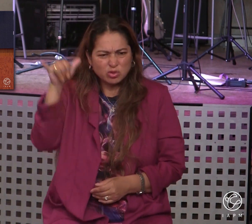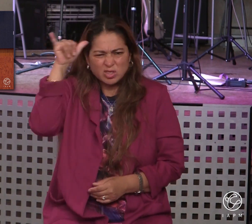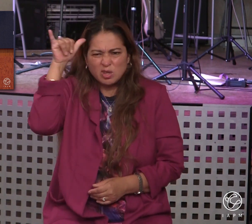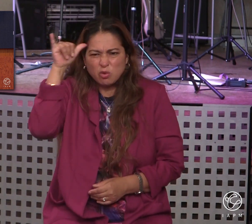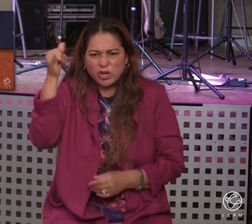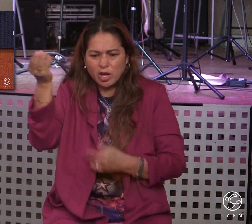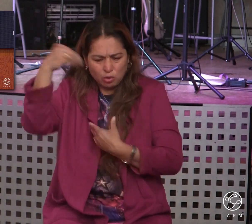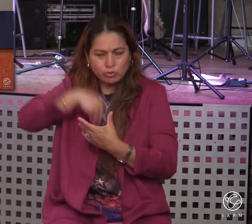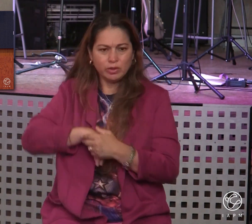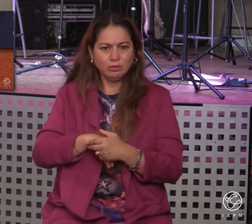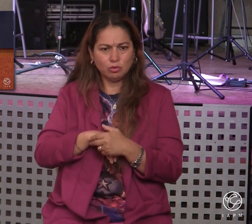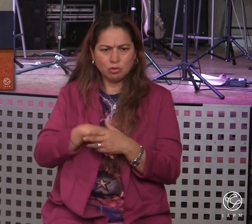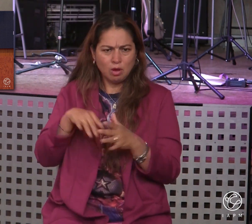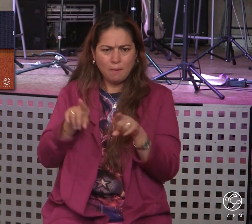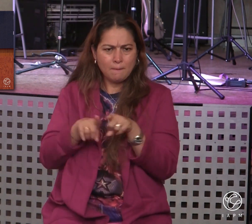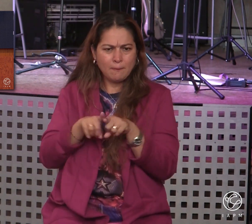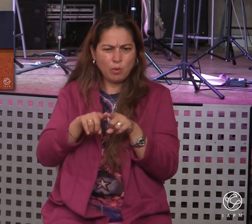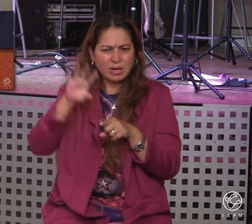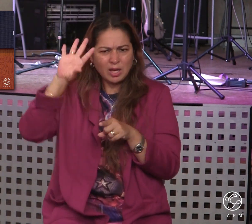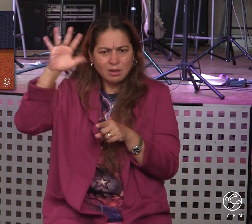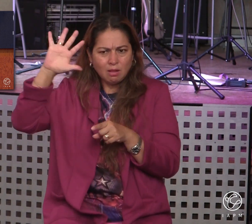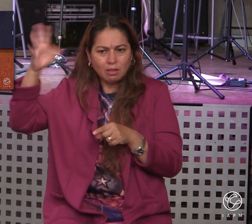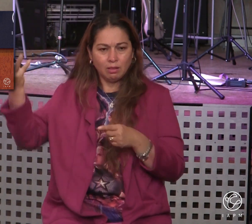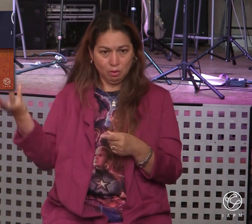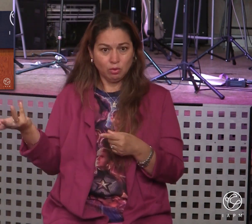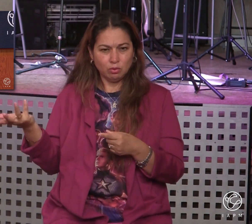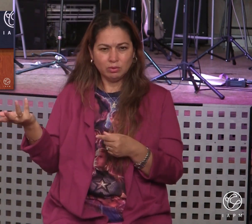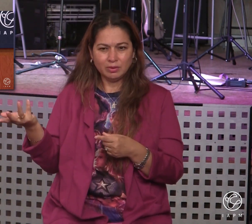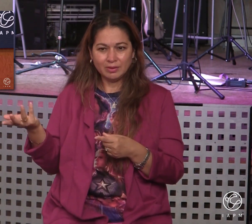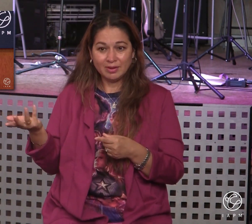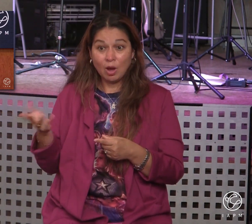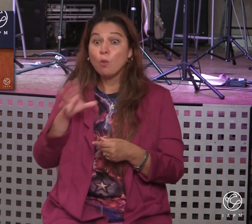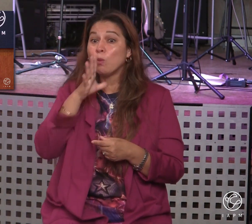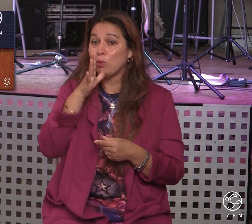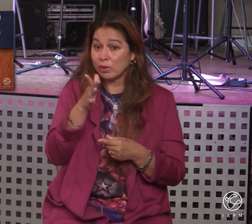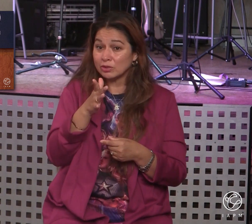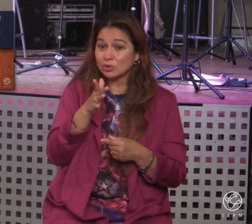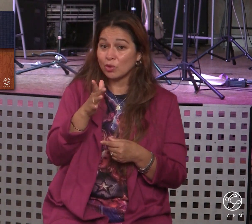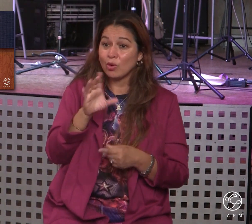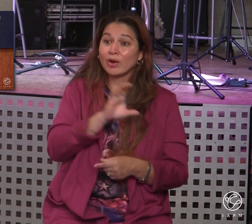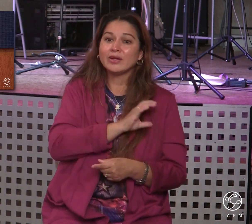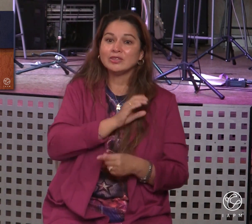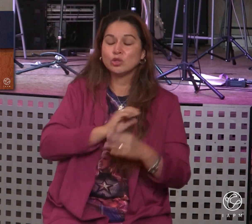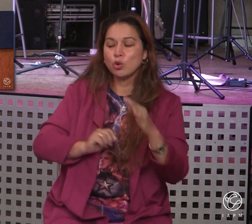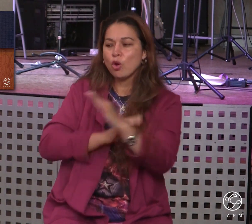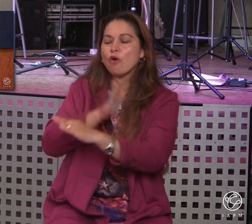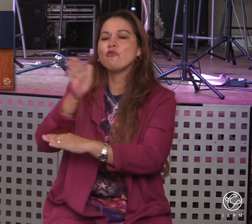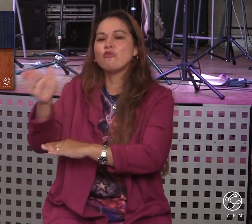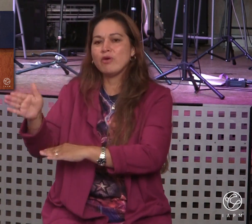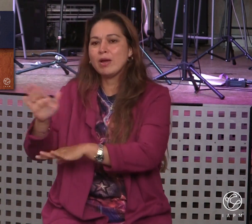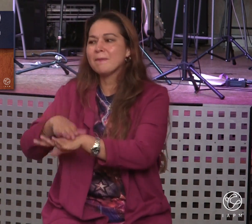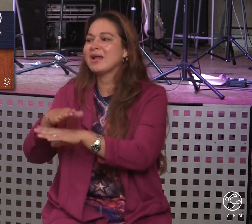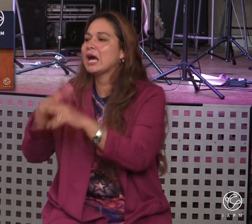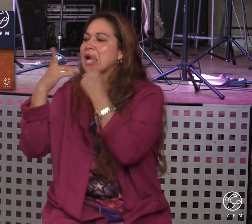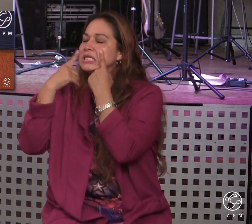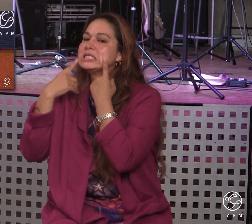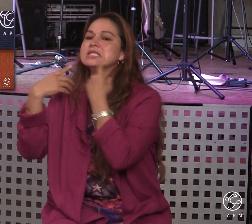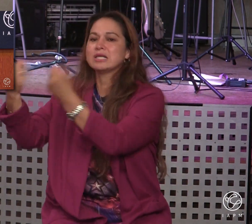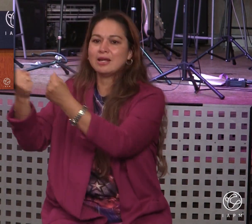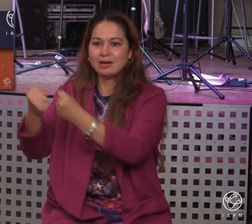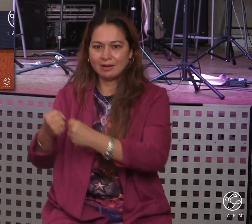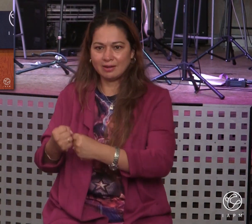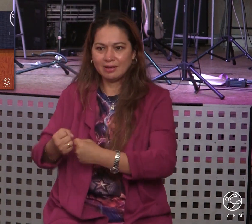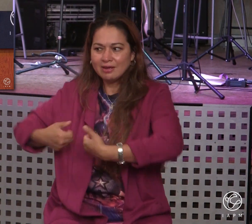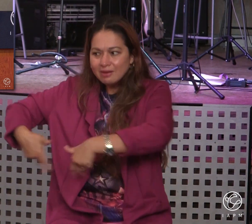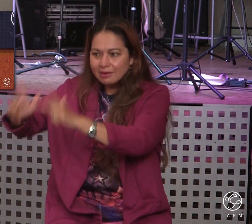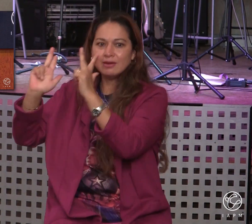Realmente quien tiene que trabajar, fíjate que lo voy a poner, por lo menos para que te alegres. Quien tiene que trabajar mañana en tu trabajo